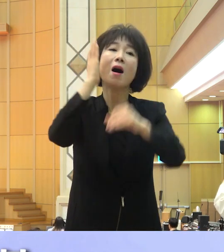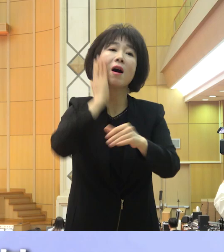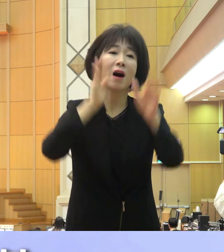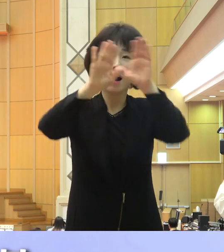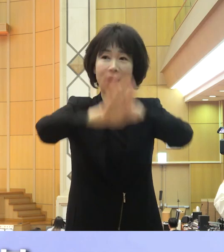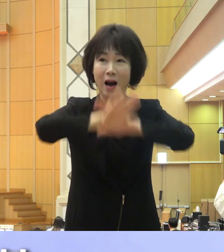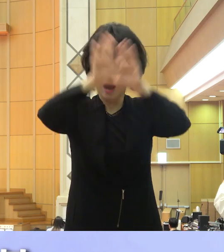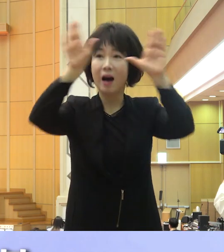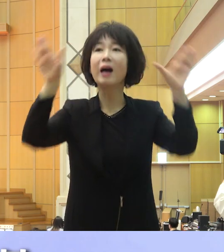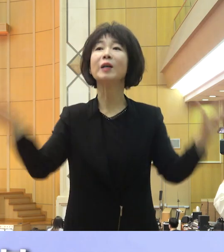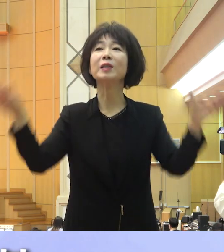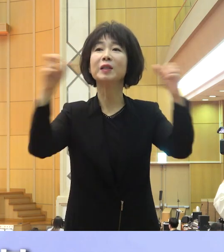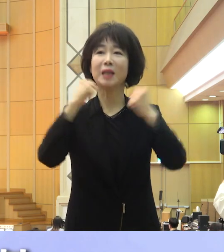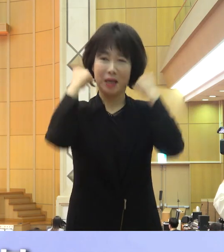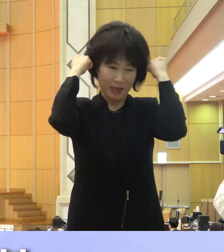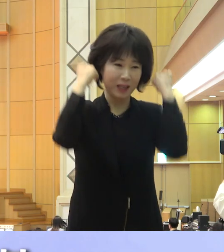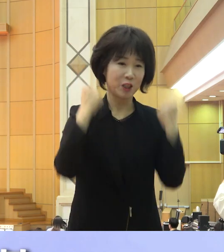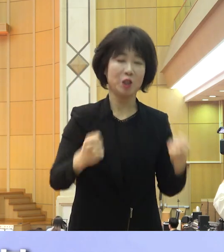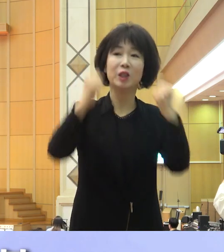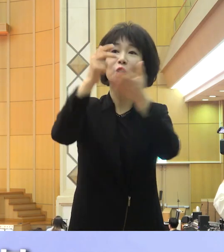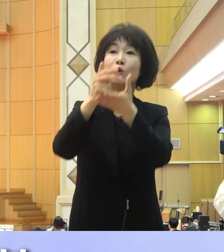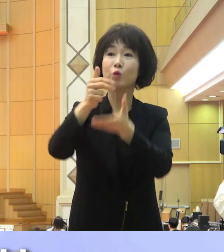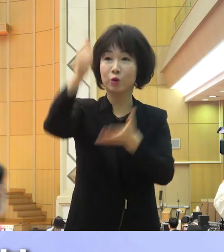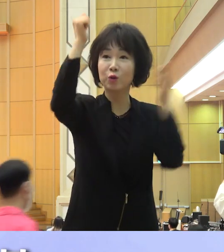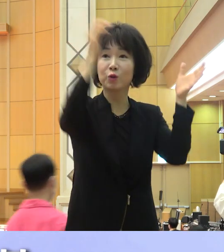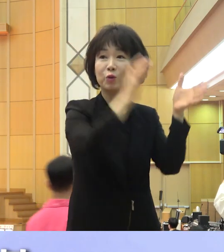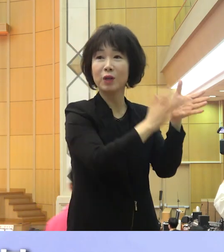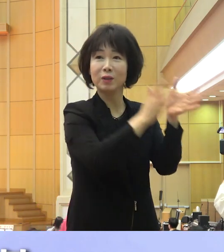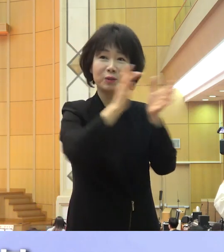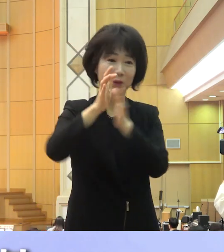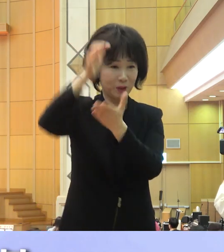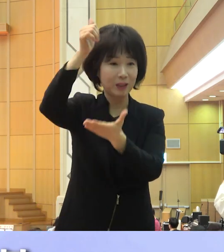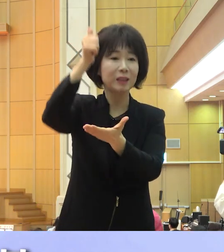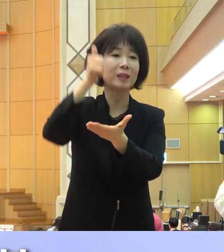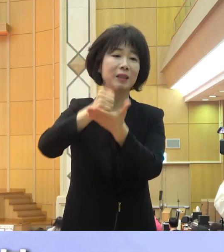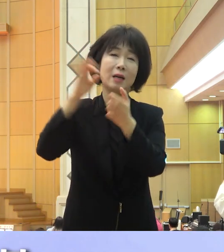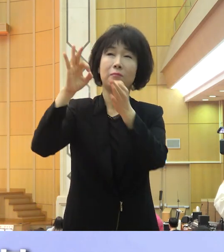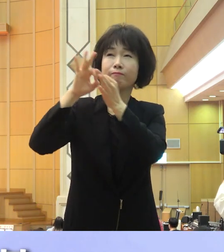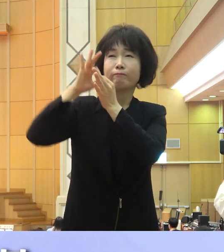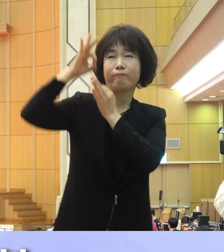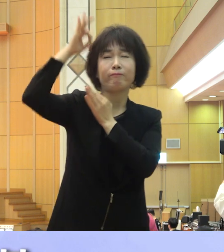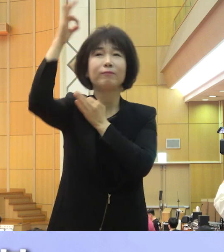보겠네. 하늘에 계신 주 예수를